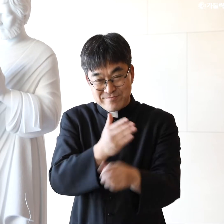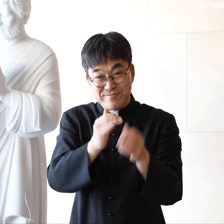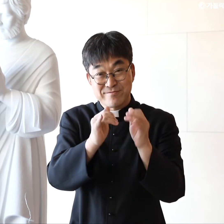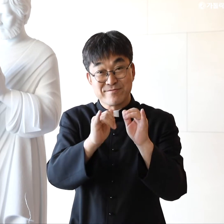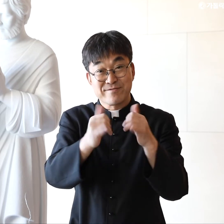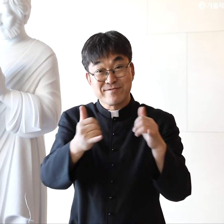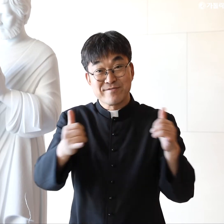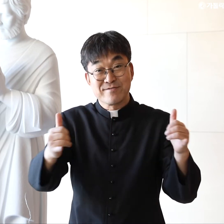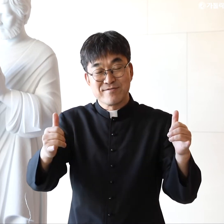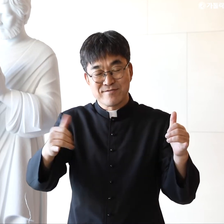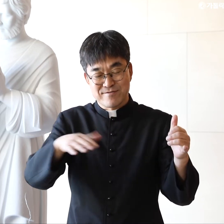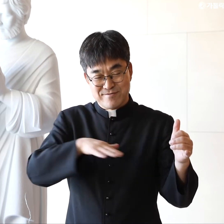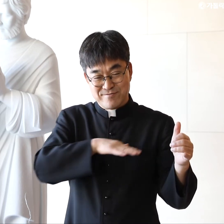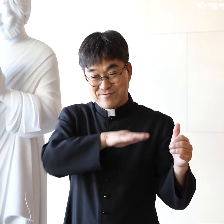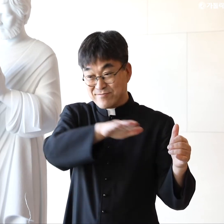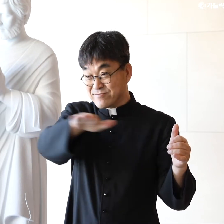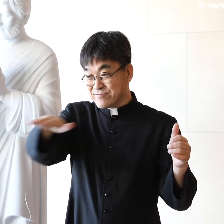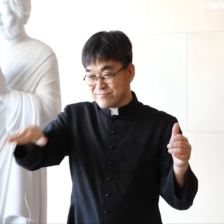잘못한 일을 저희가